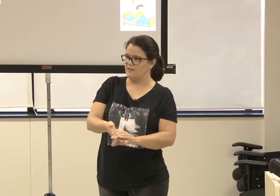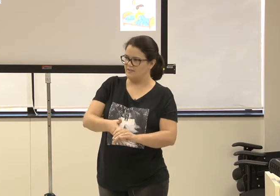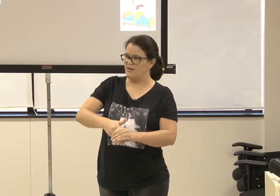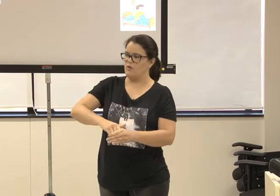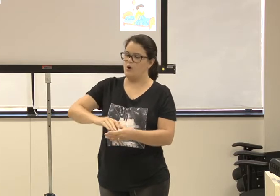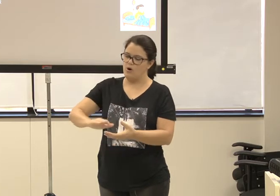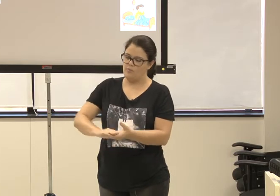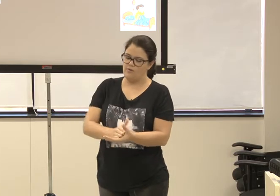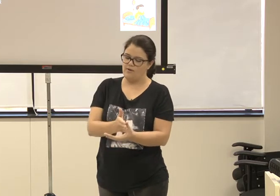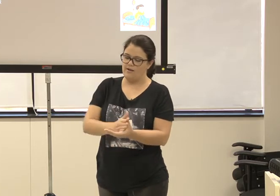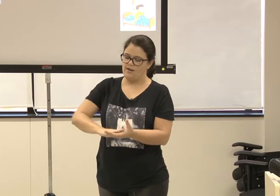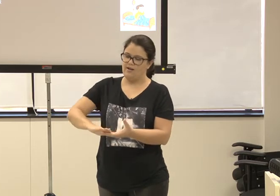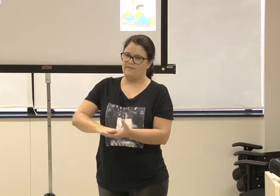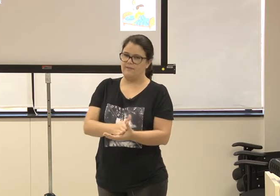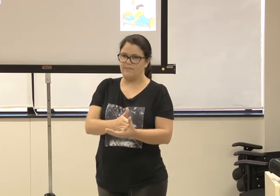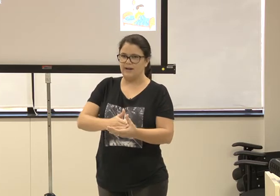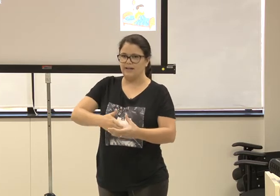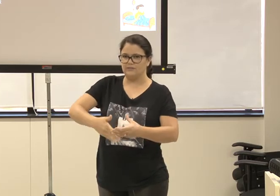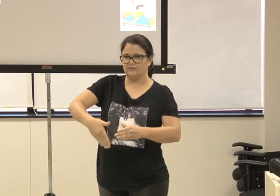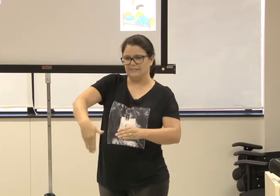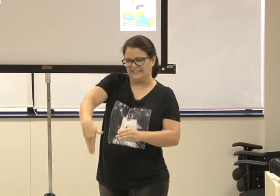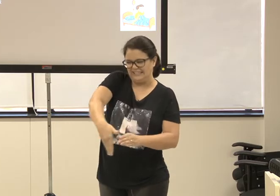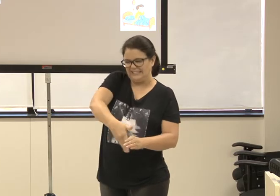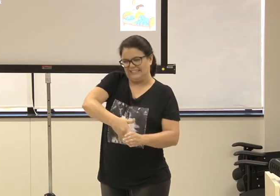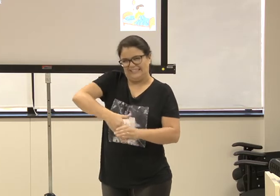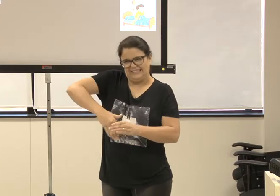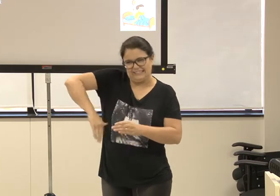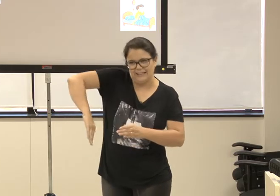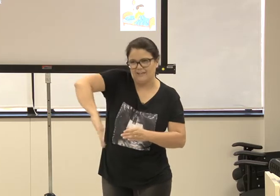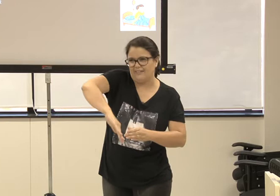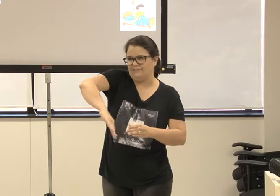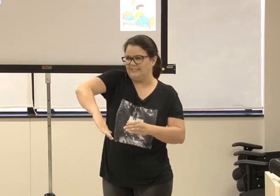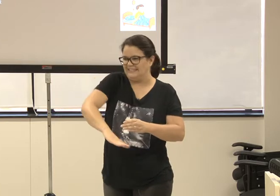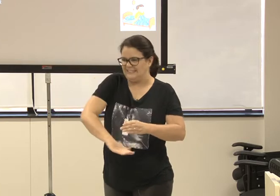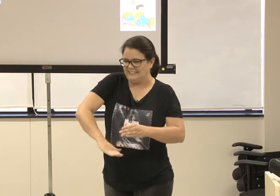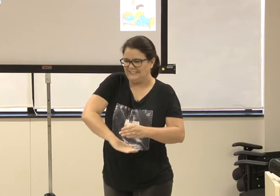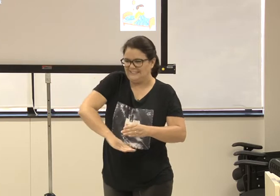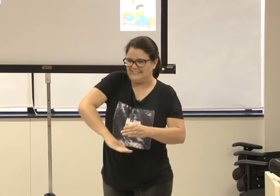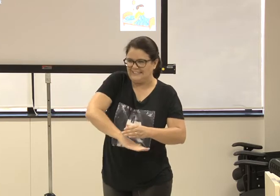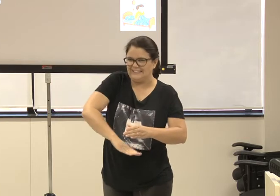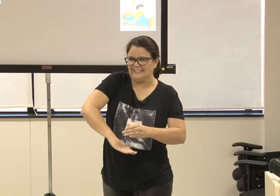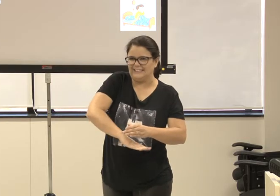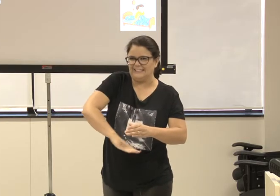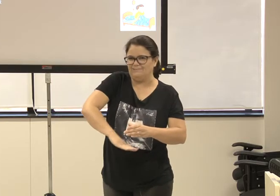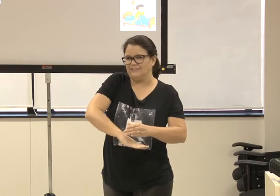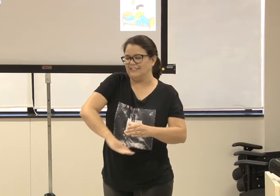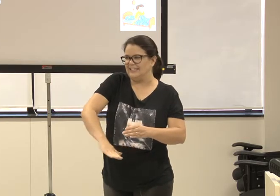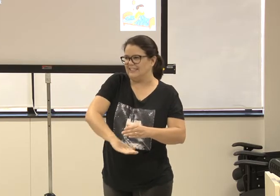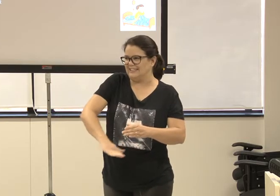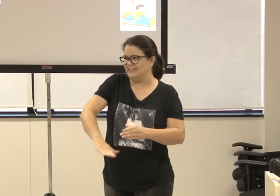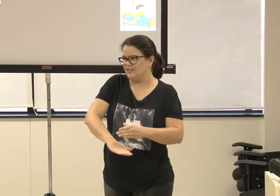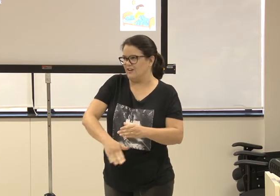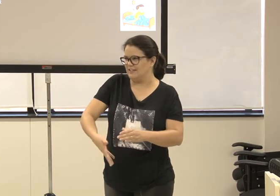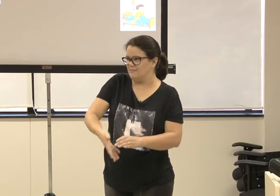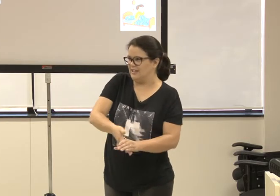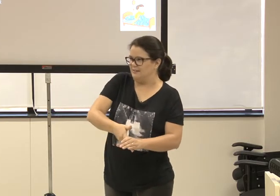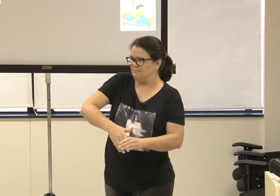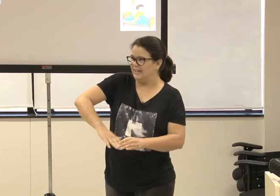Lavar copo, lavar prato, lavar panela, estragou aquela panela, graças a Deus agora tem panela